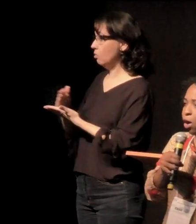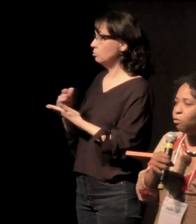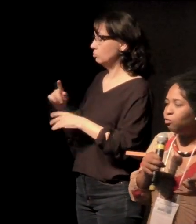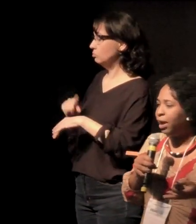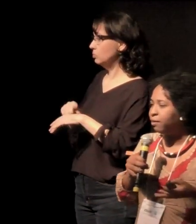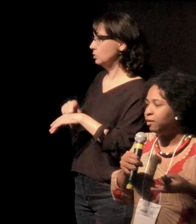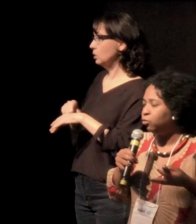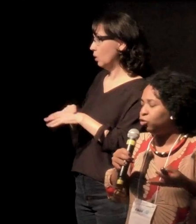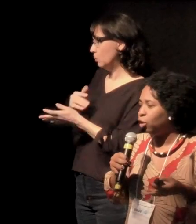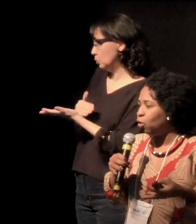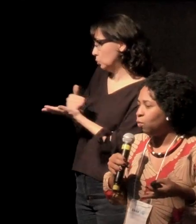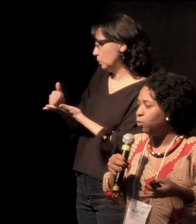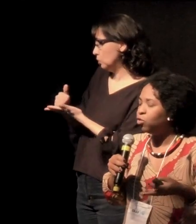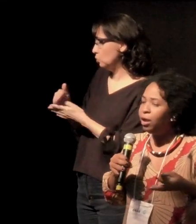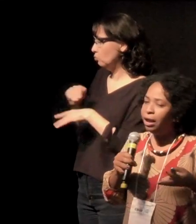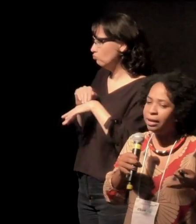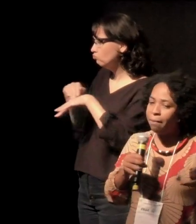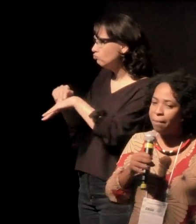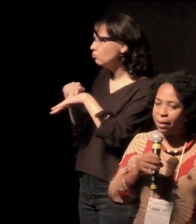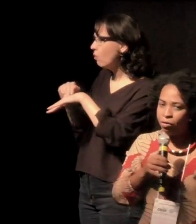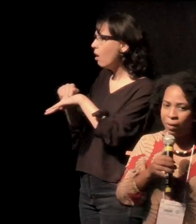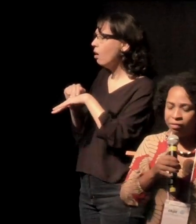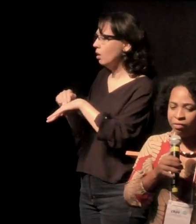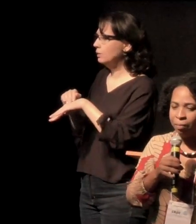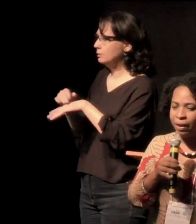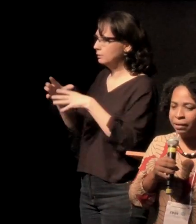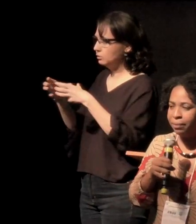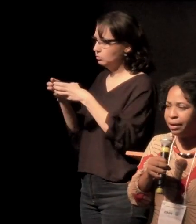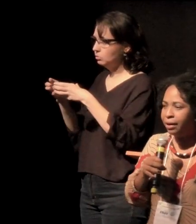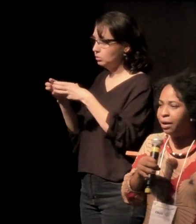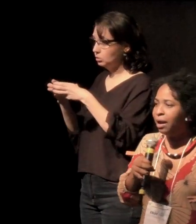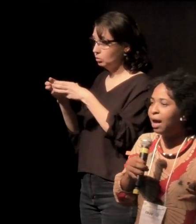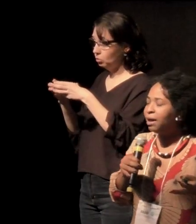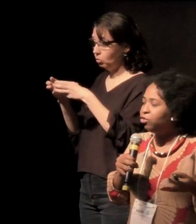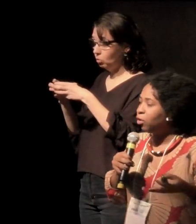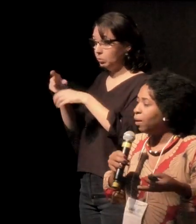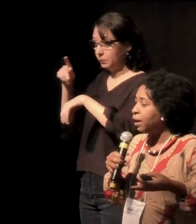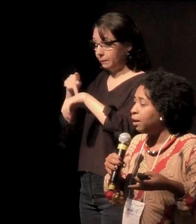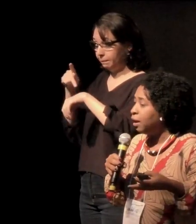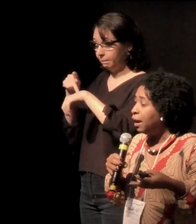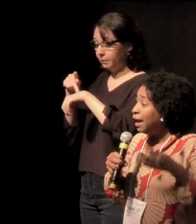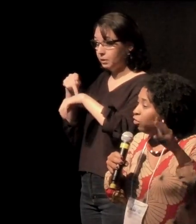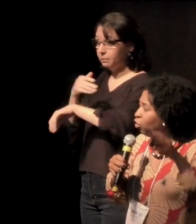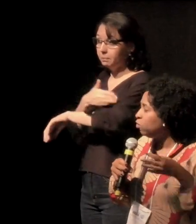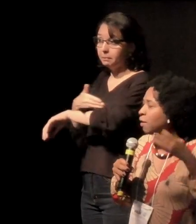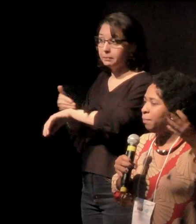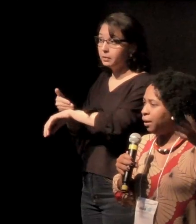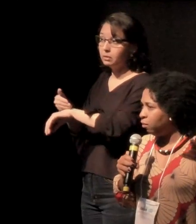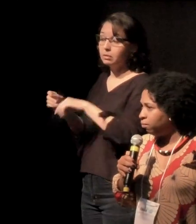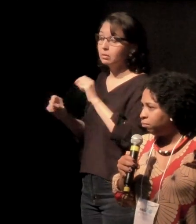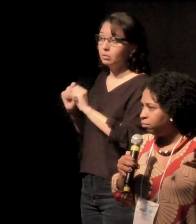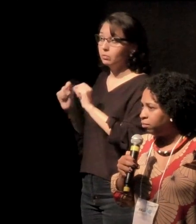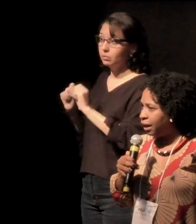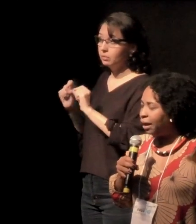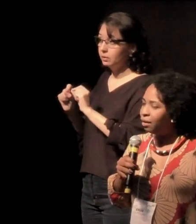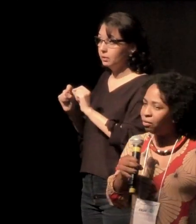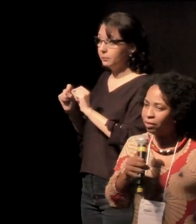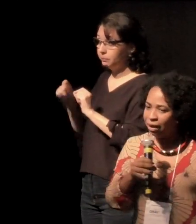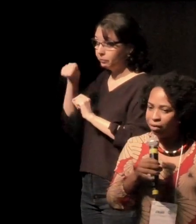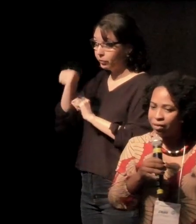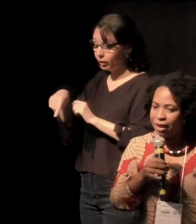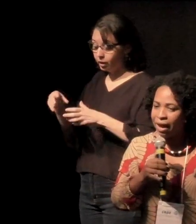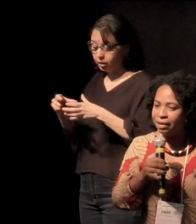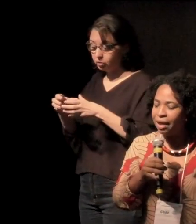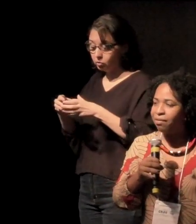começou a conversa nos quilombos da do maciço da Pedra Branca a questão era Eles não sabiam né